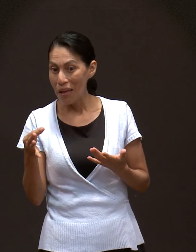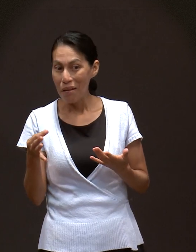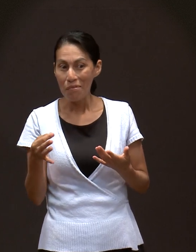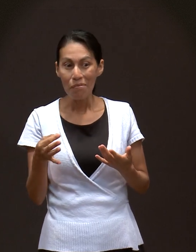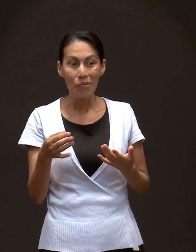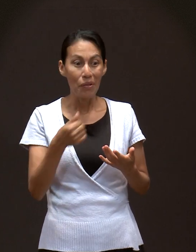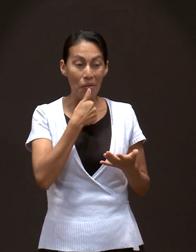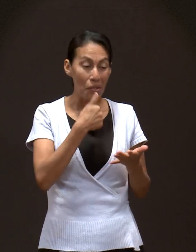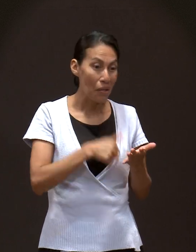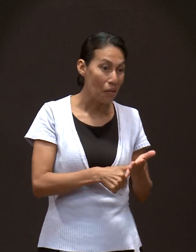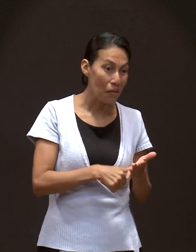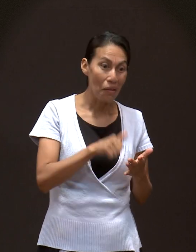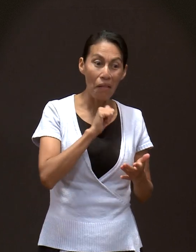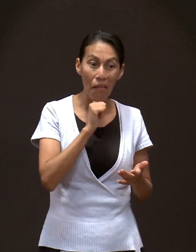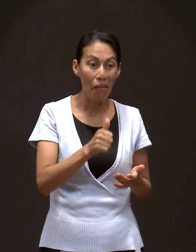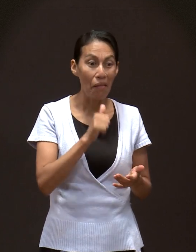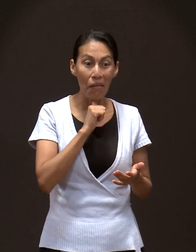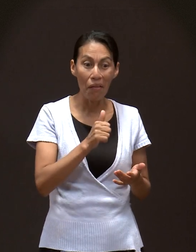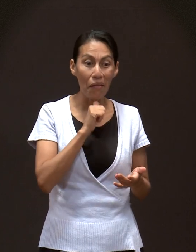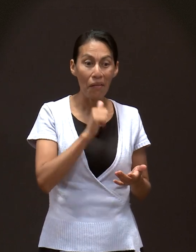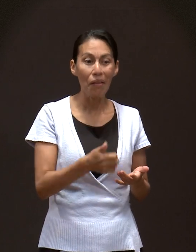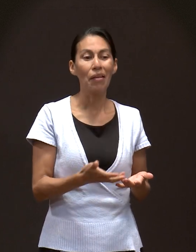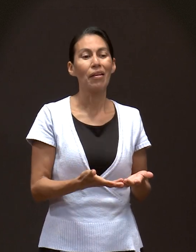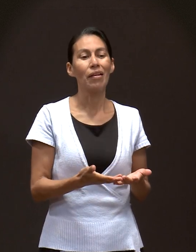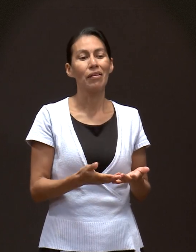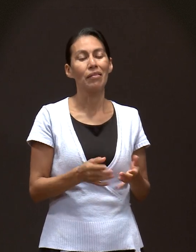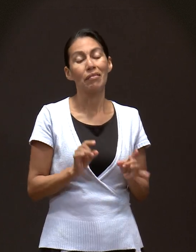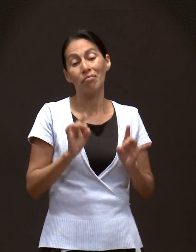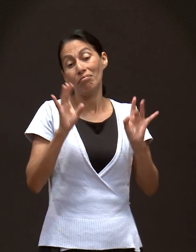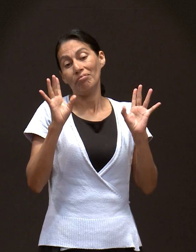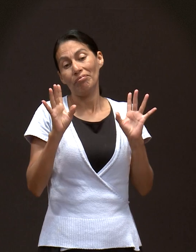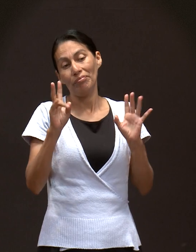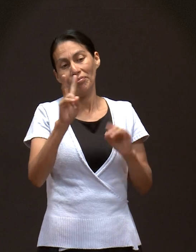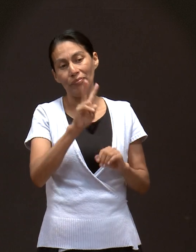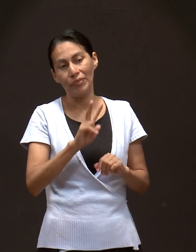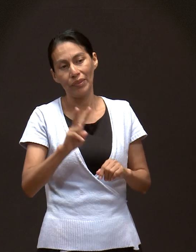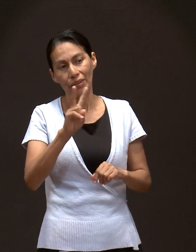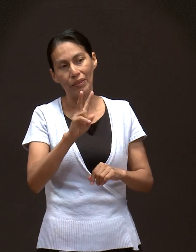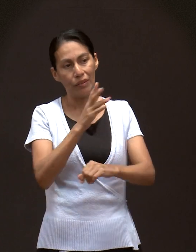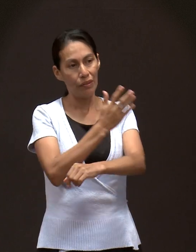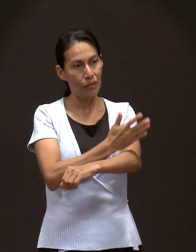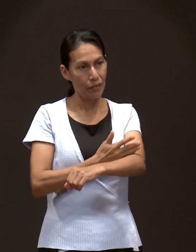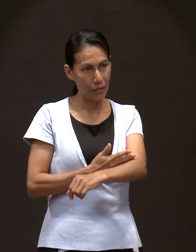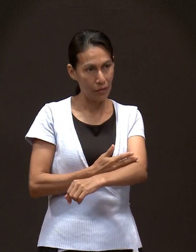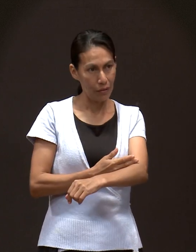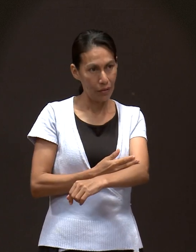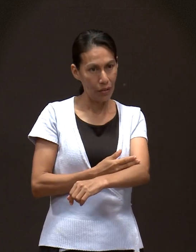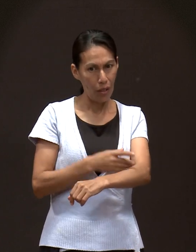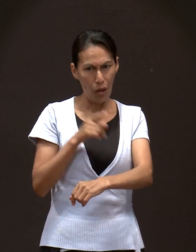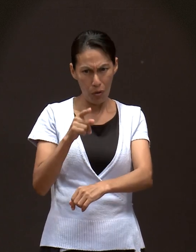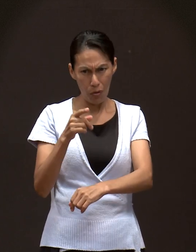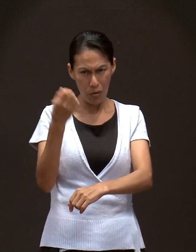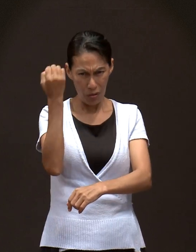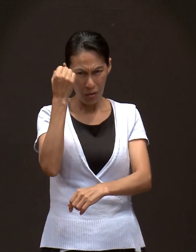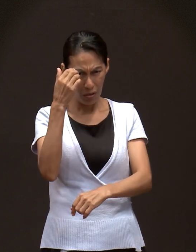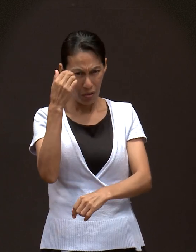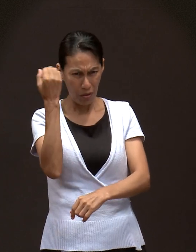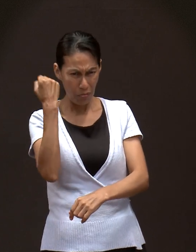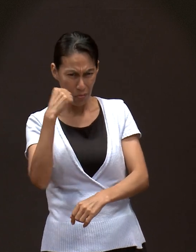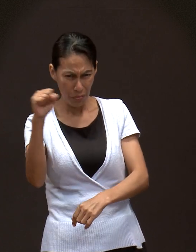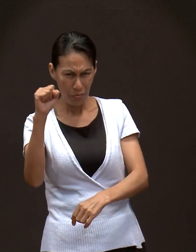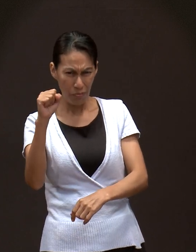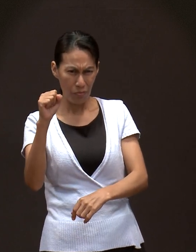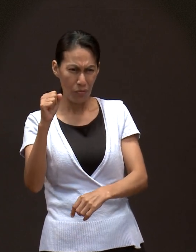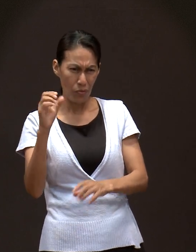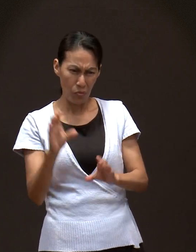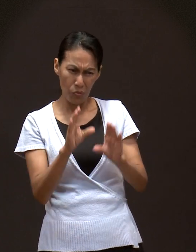seguían pasando los días. Y no venía la carta. venía la carta. no venía la carta. Hasta que un viernes por la tarde una amiga me dijo, oye, ¿vas a ir